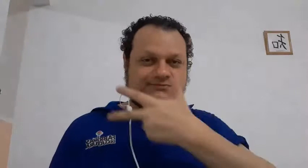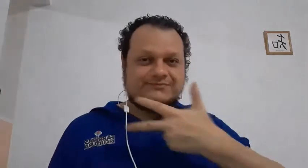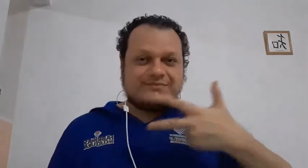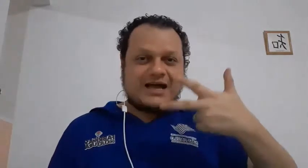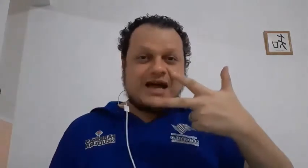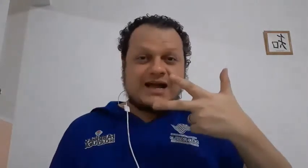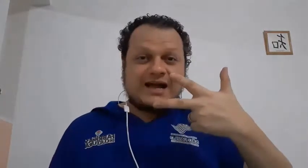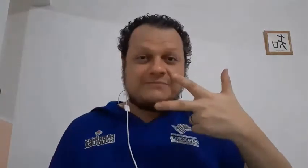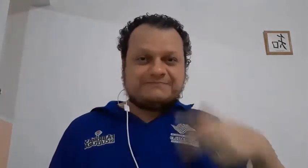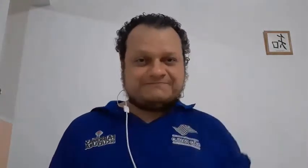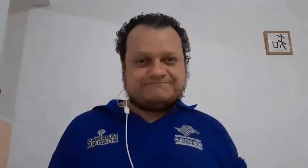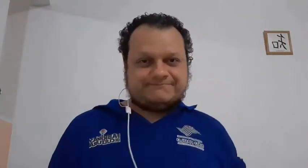H,